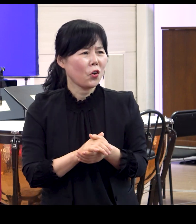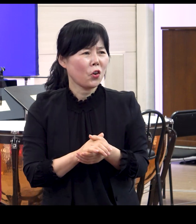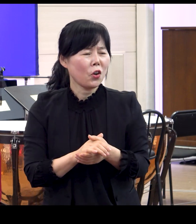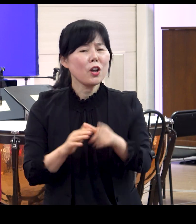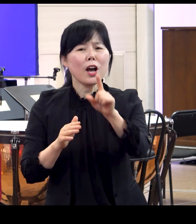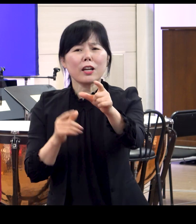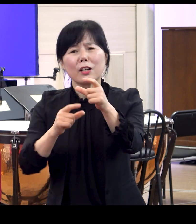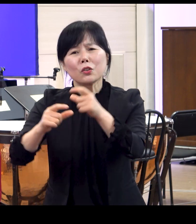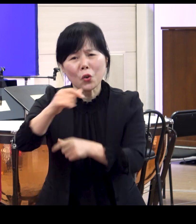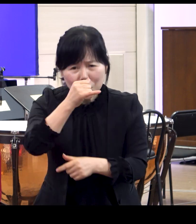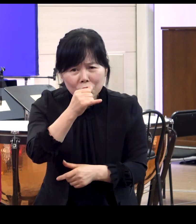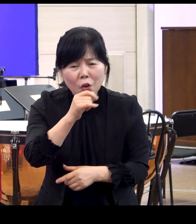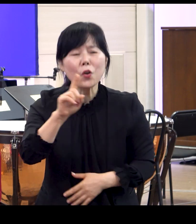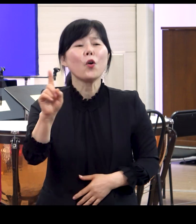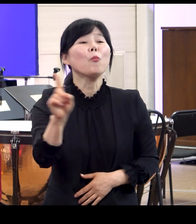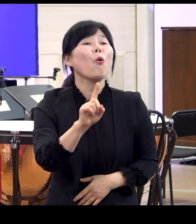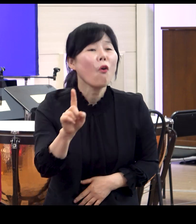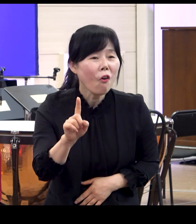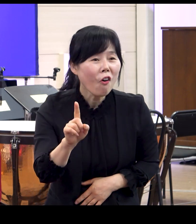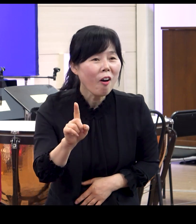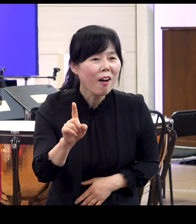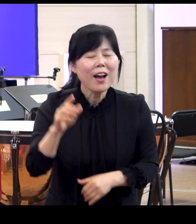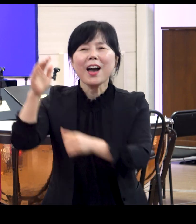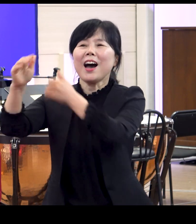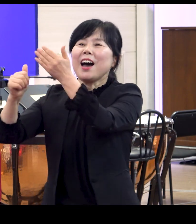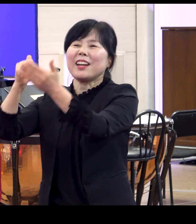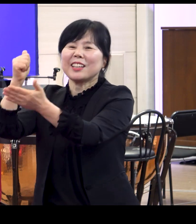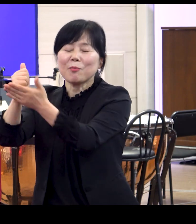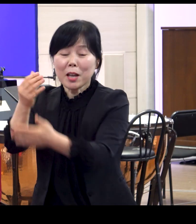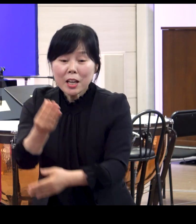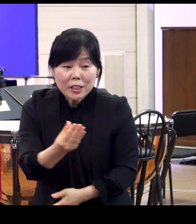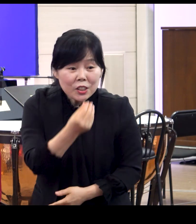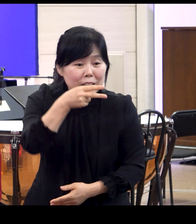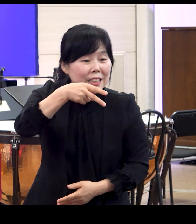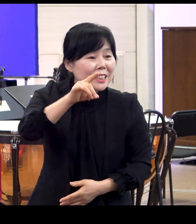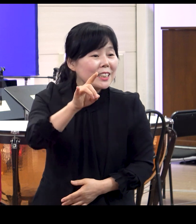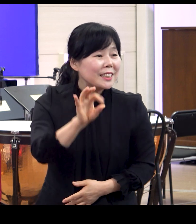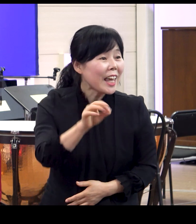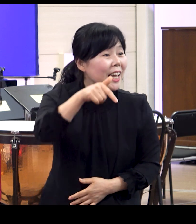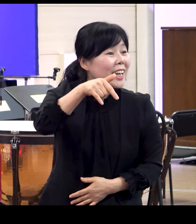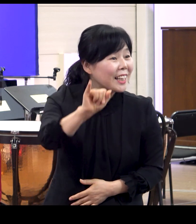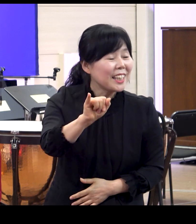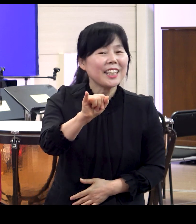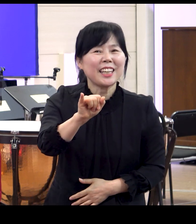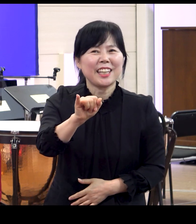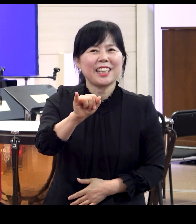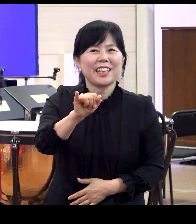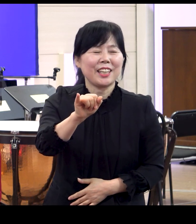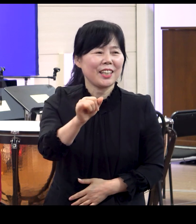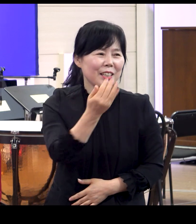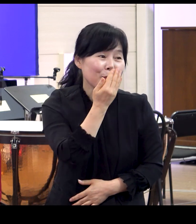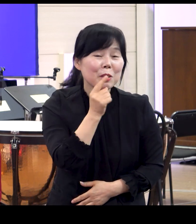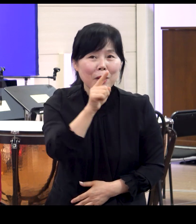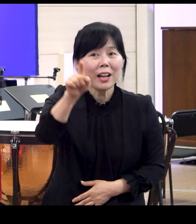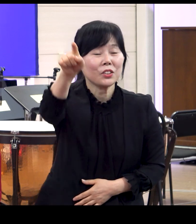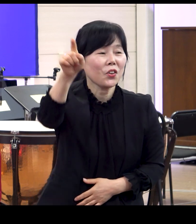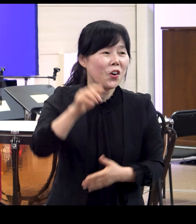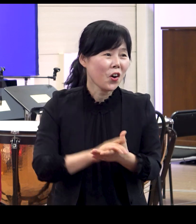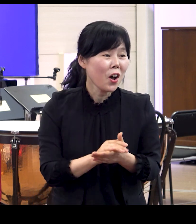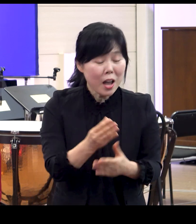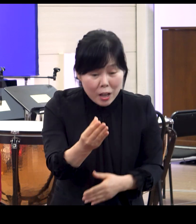하나의 공정이 더 추가되어 있어요. 그게 바로 뭐냐? 하나님이 생기, 니슈마트 하임이라는 말이죠.